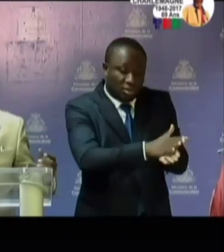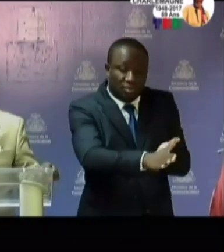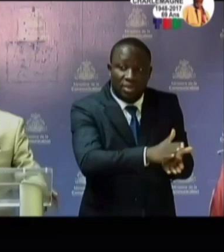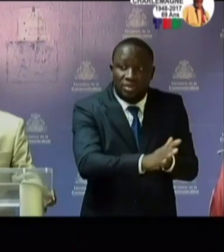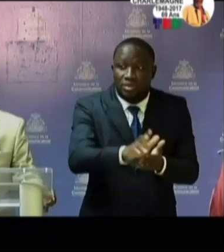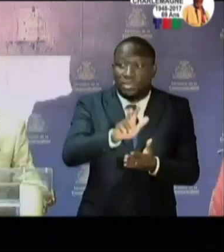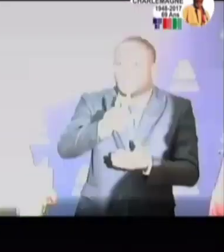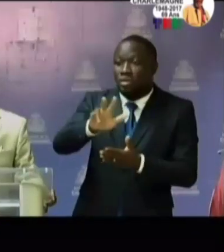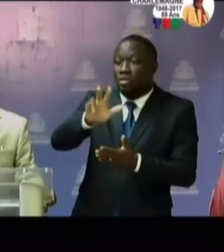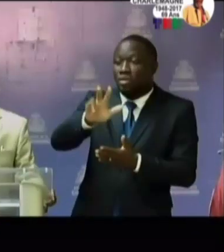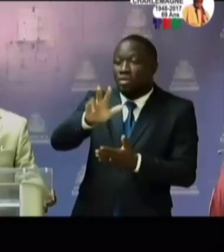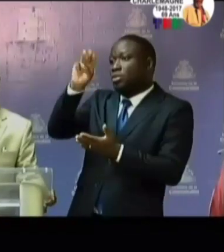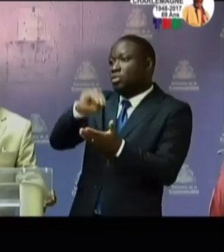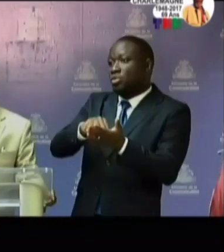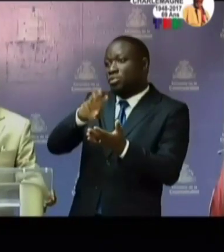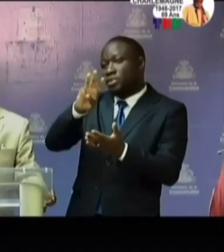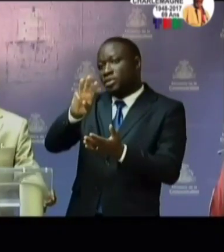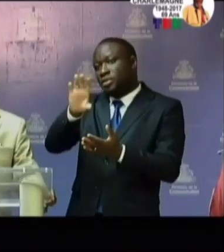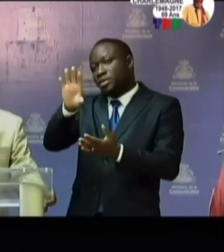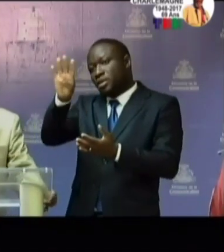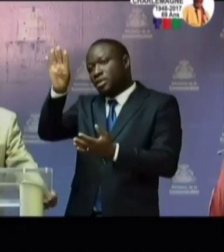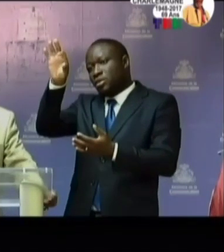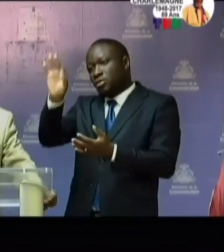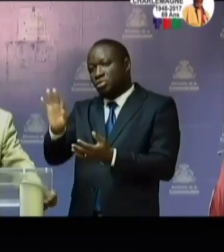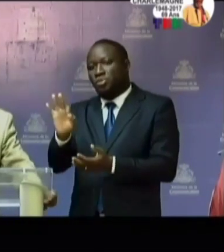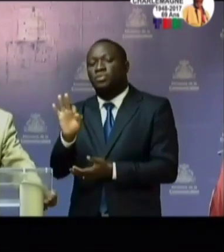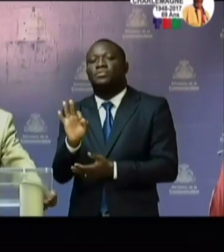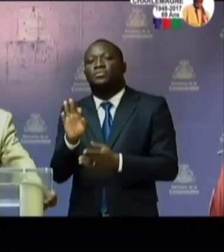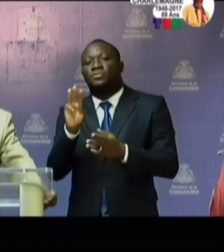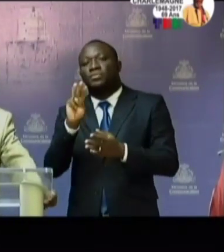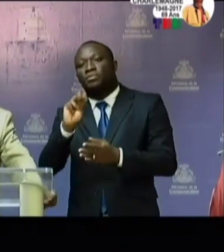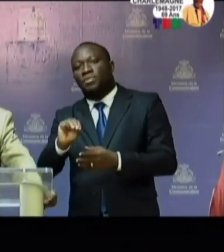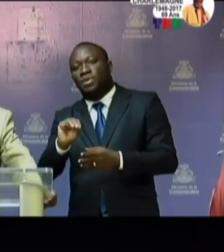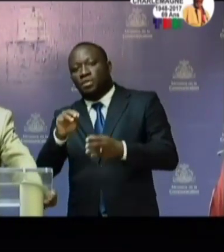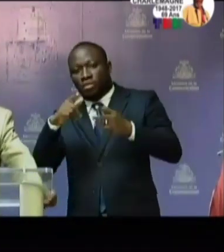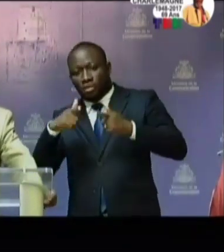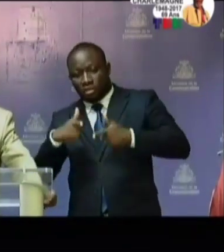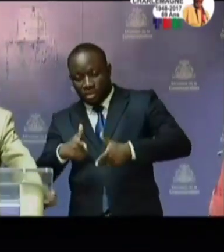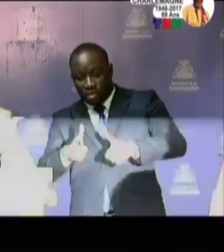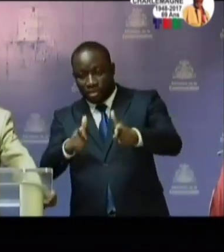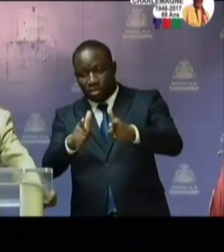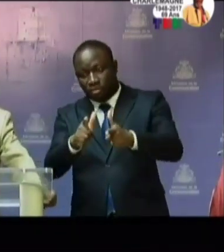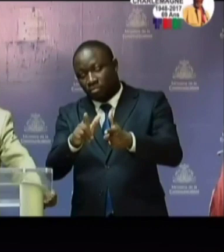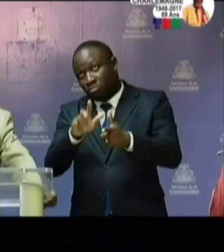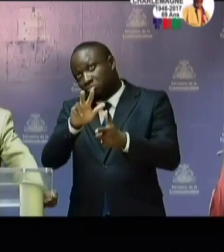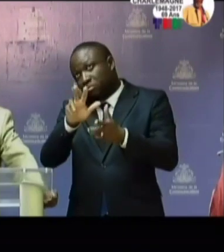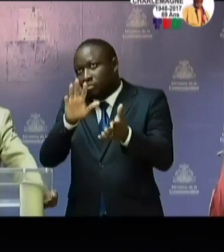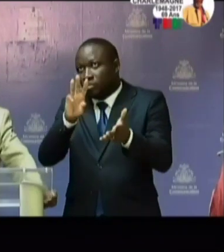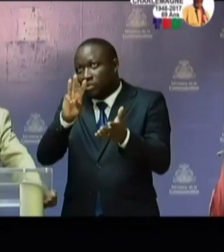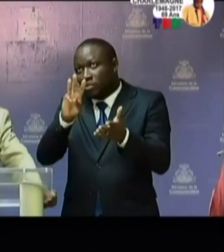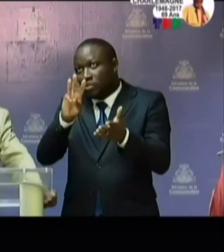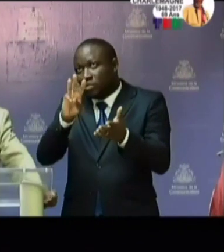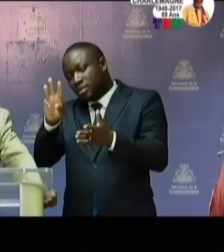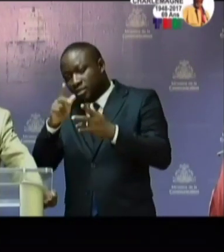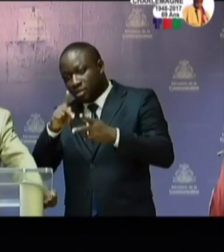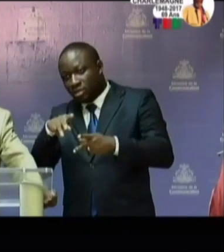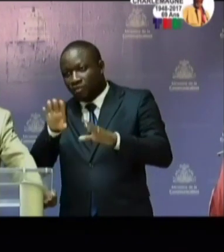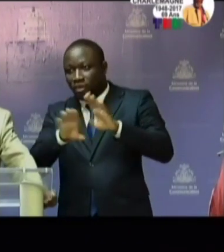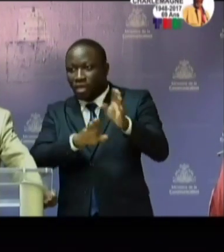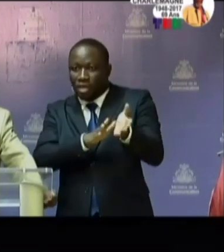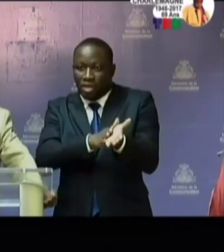gagnons 3 649 mètres linéaires, ça va 3,6 km. Nous avons fait en